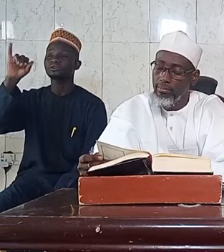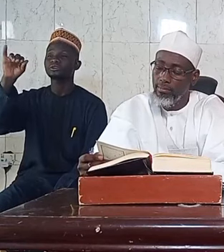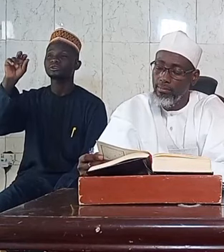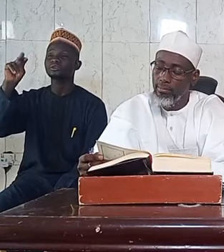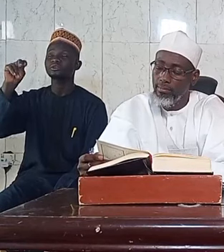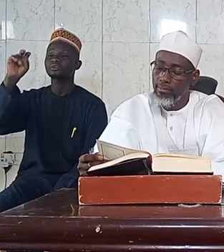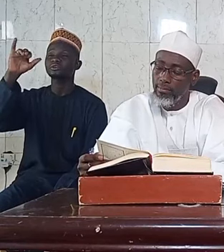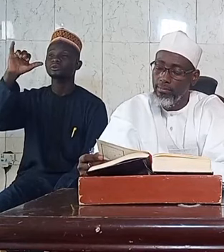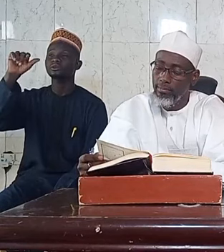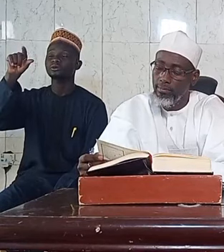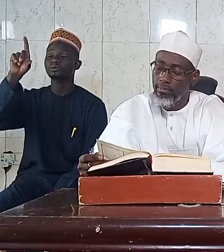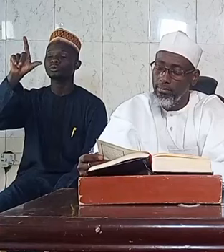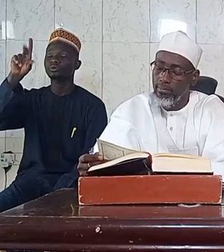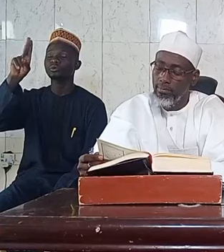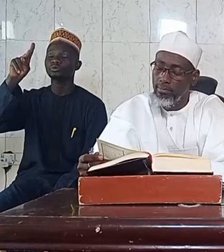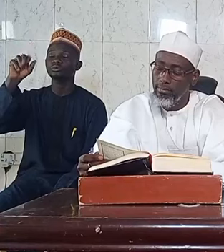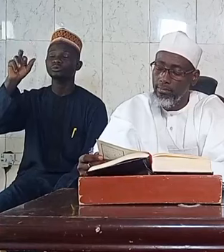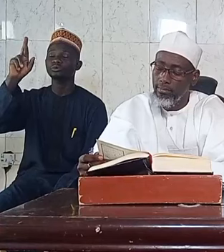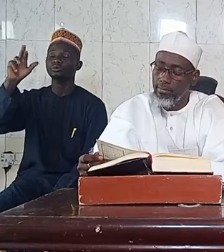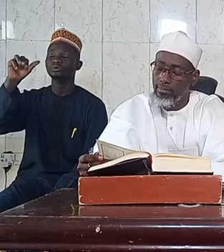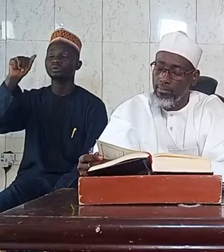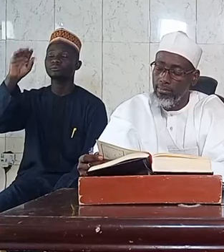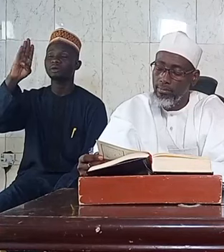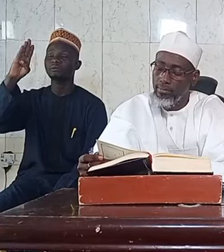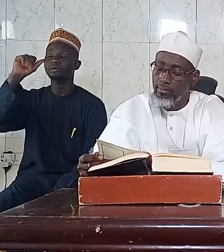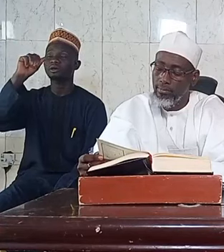الذين يقولون ربنا